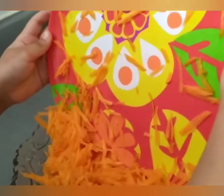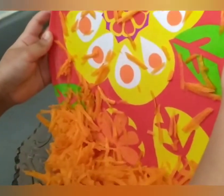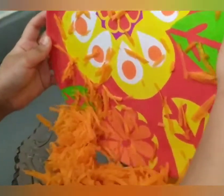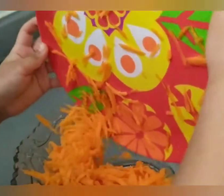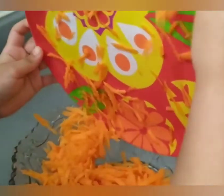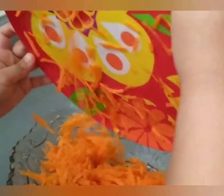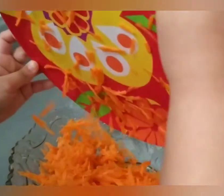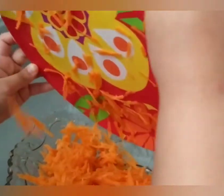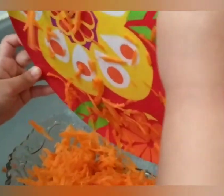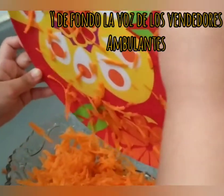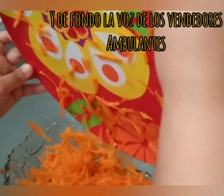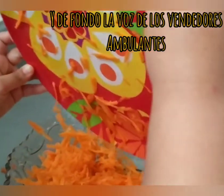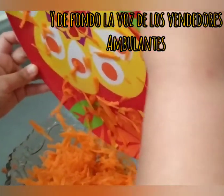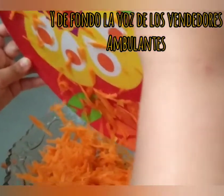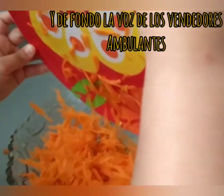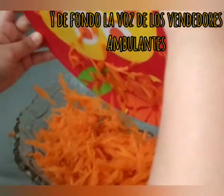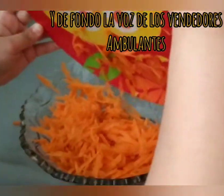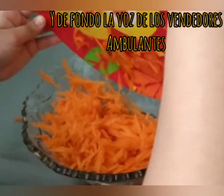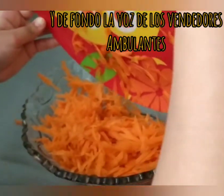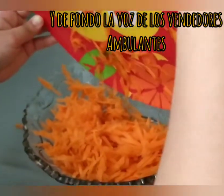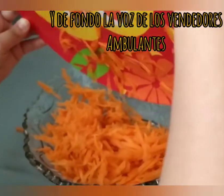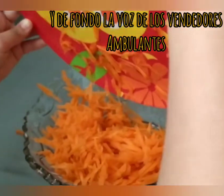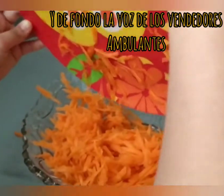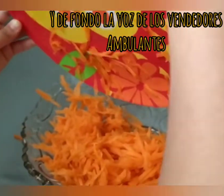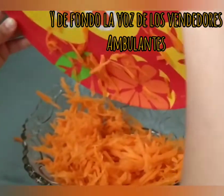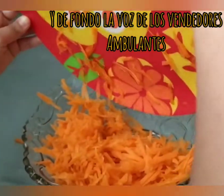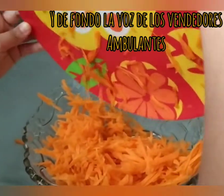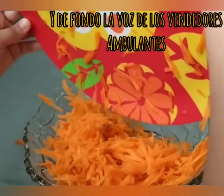Vamos a añadir los